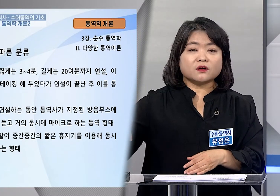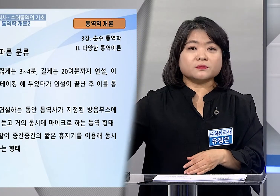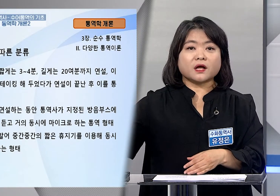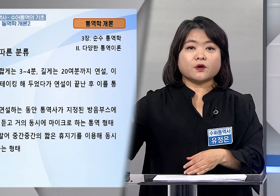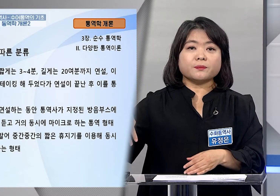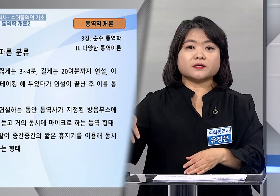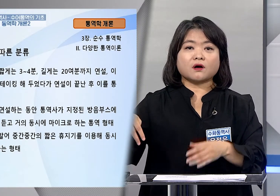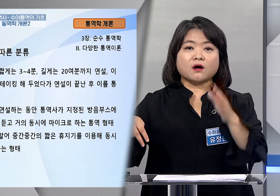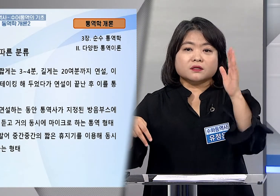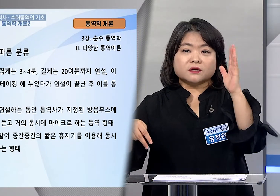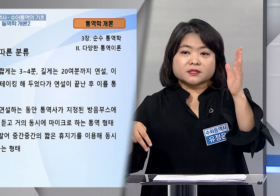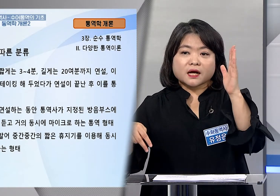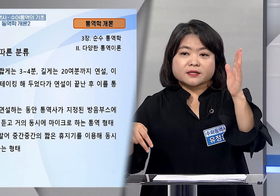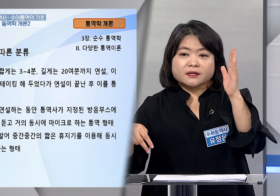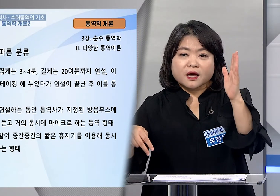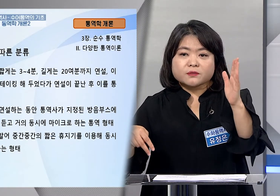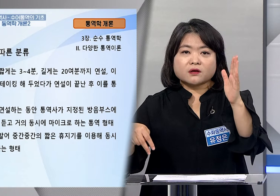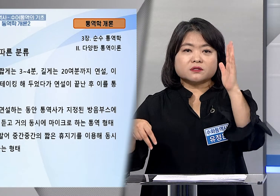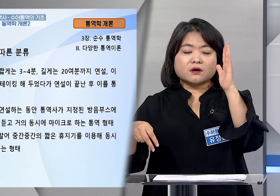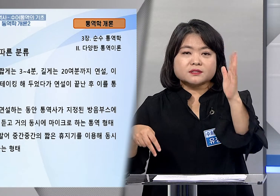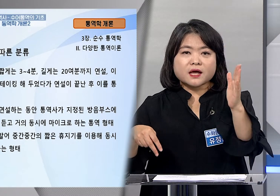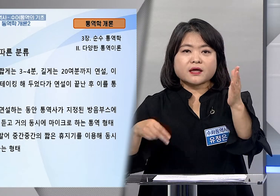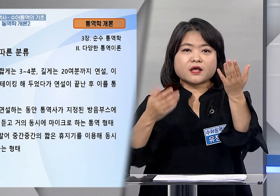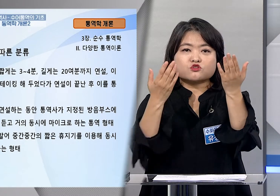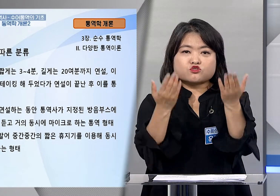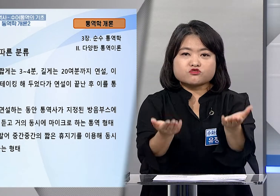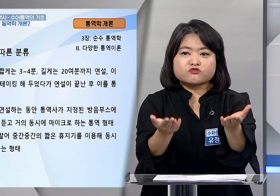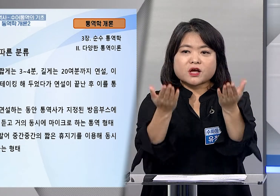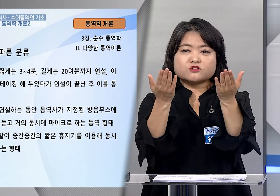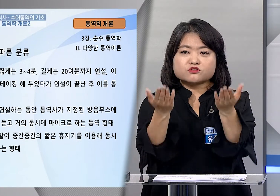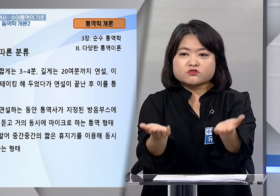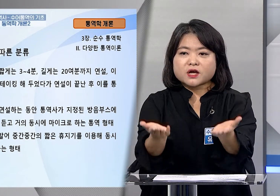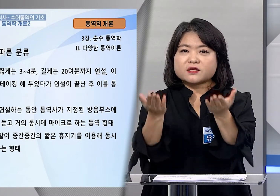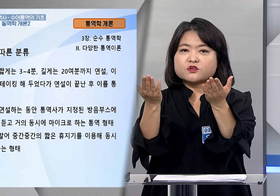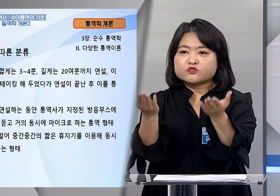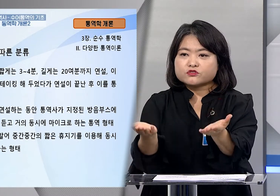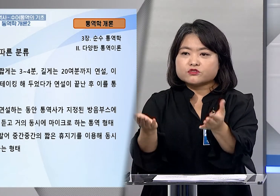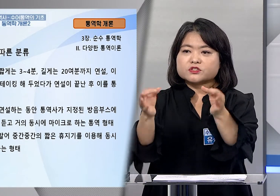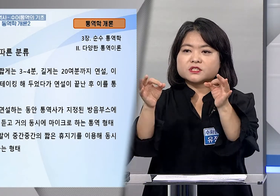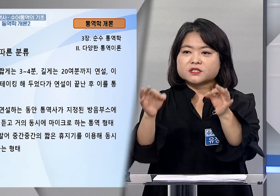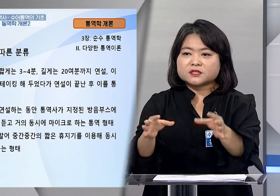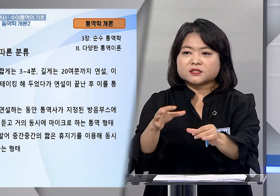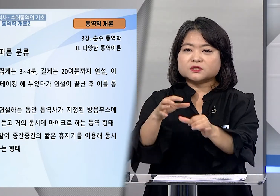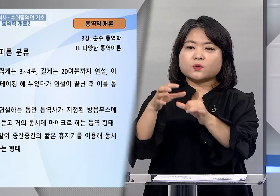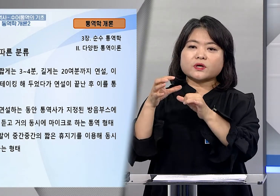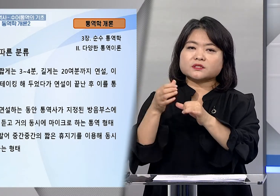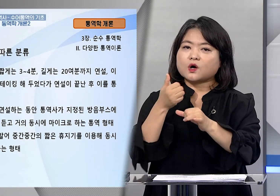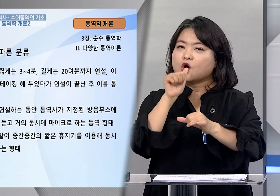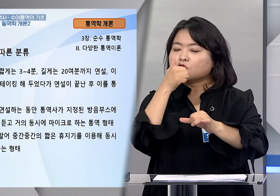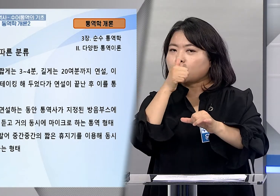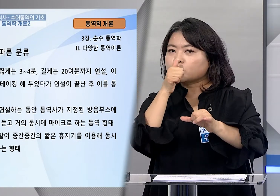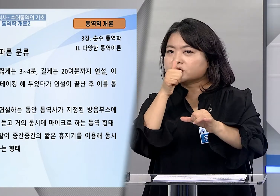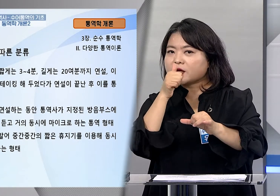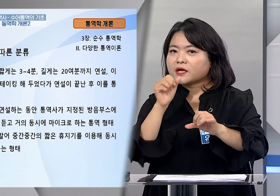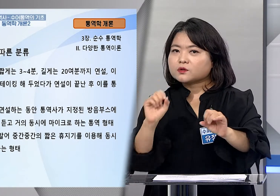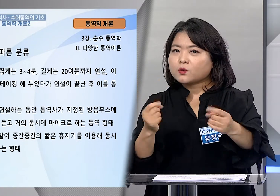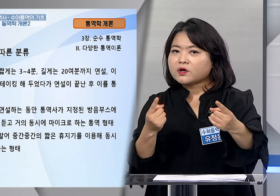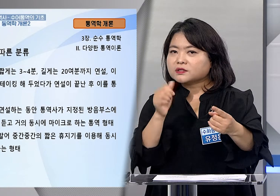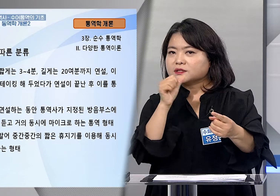겁니다. 옆에서 연사가 얘기하면 연사의 중간중간의 휴지를 이용해서 동시에 통역을